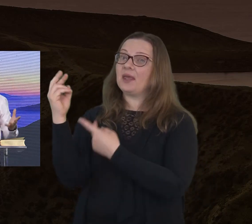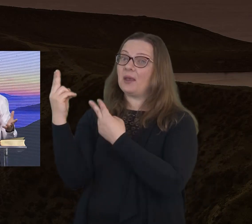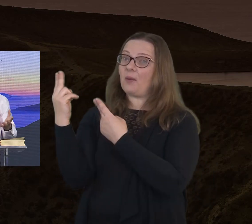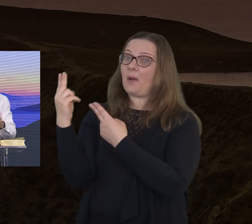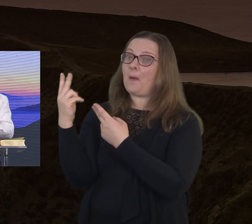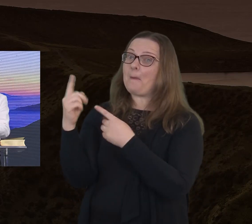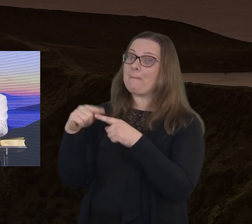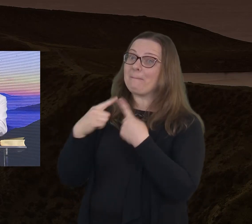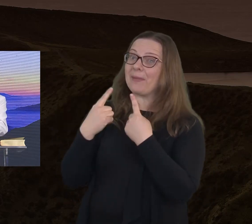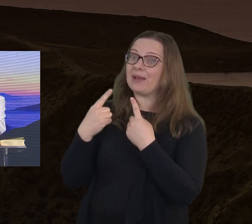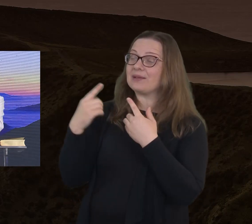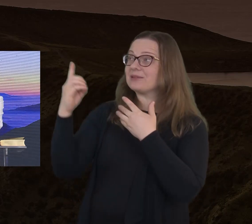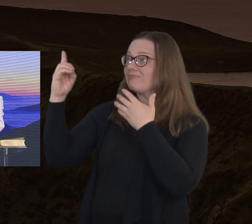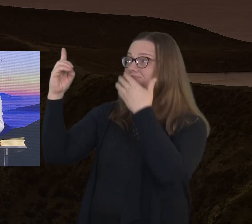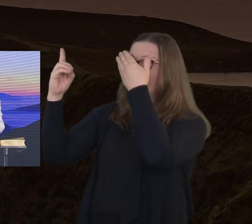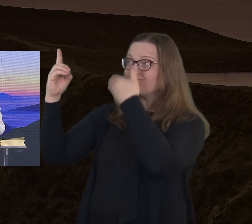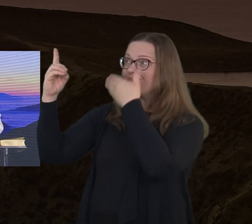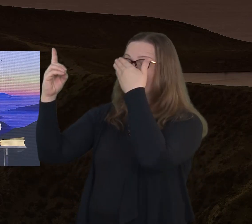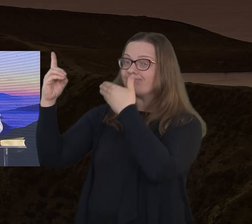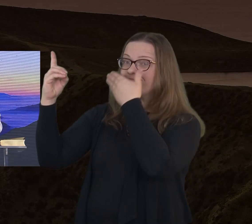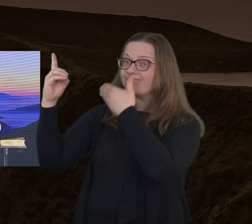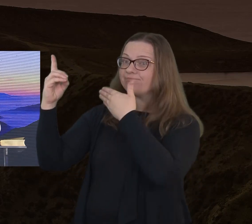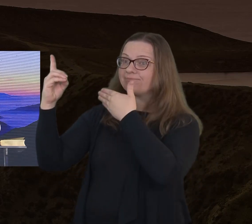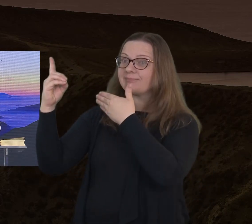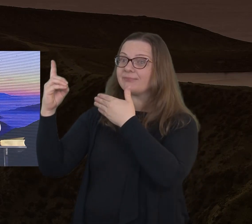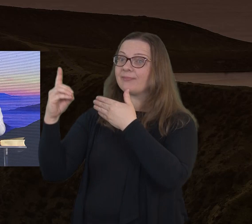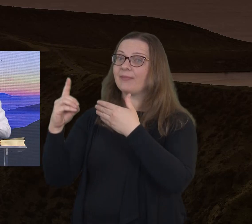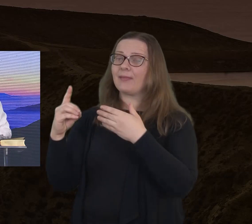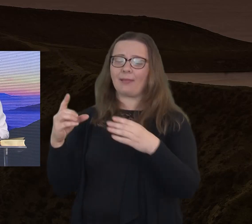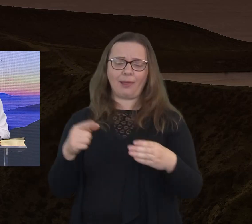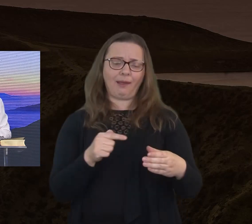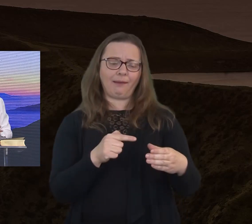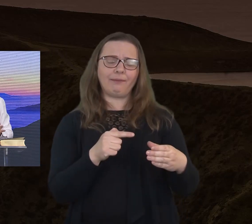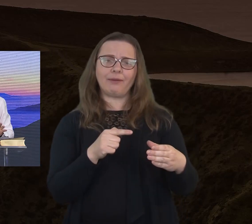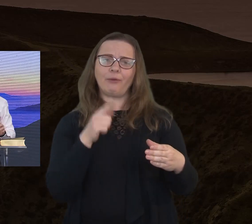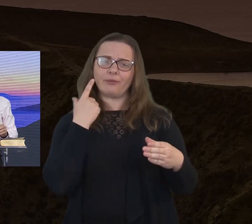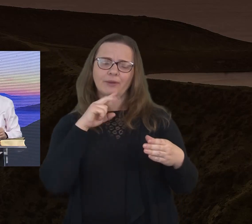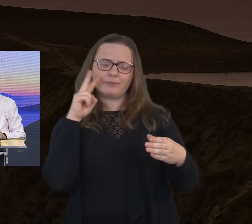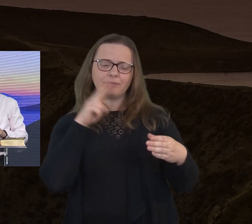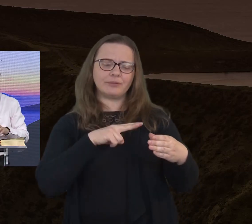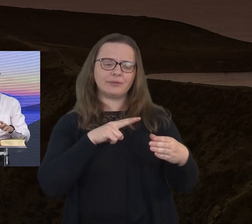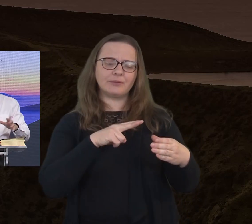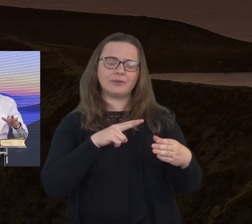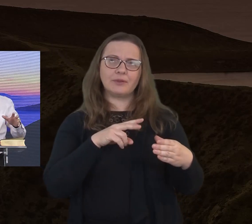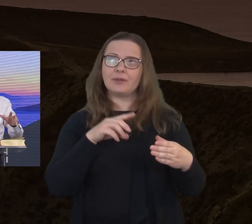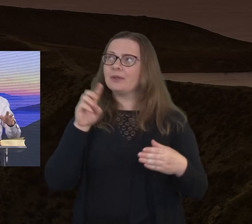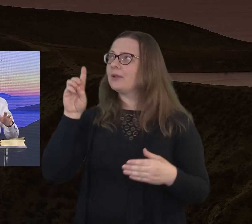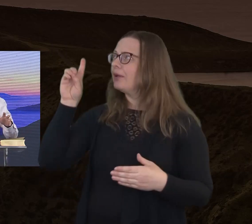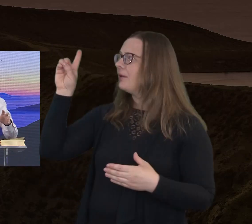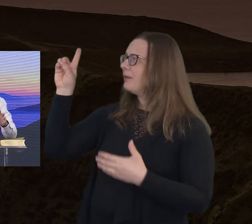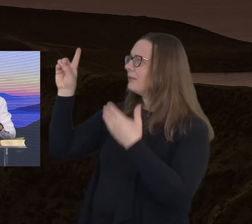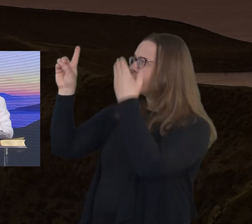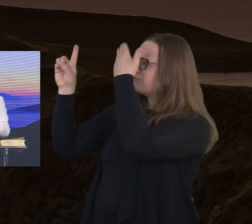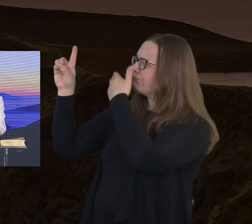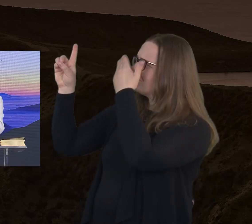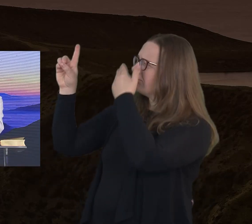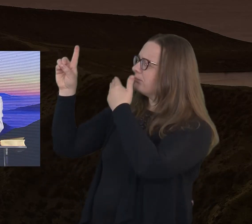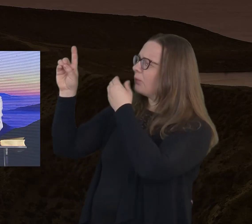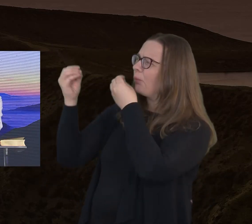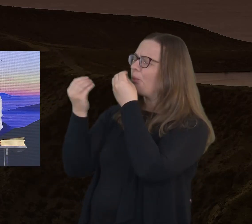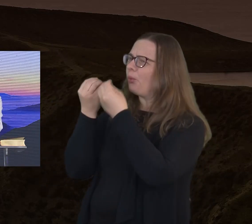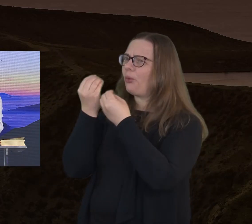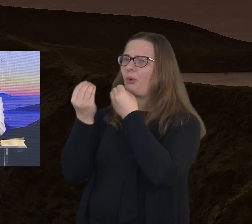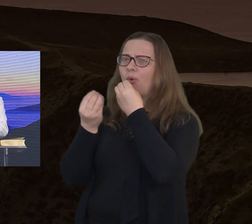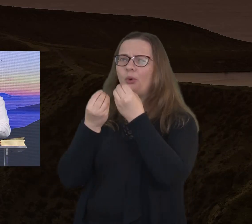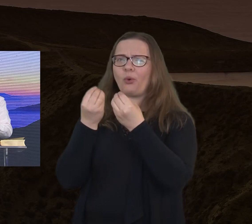explico a plenitude? Riquezas estão aqui. Como é que eu explico a plenitude? Como você vai tornar